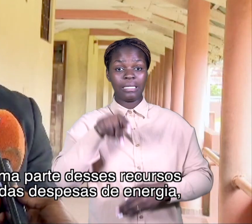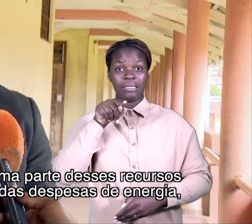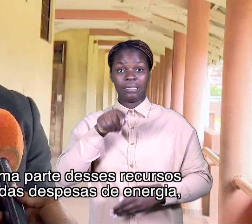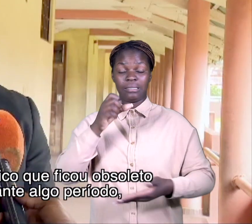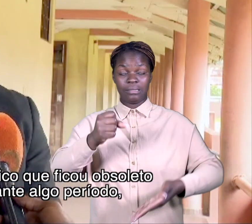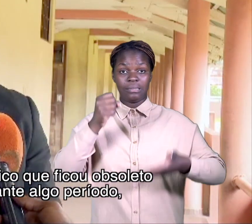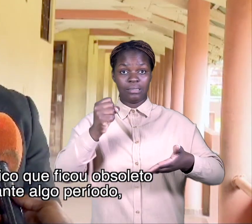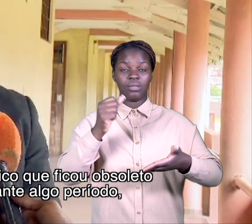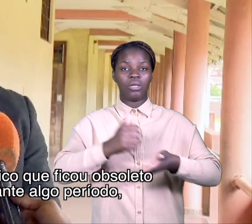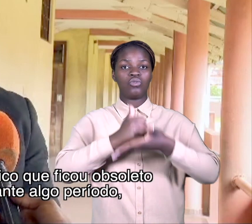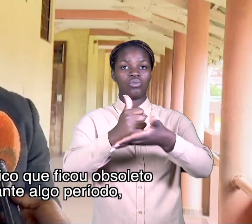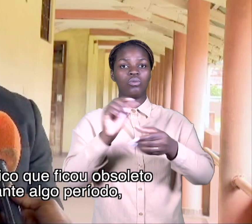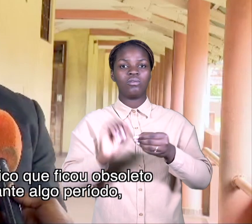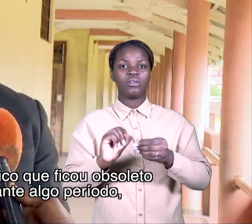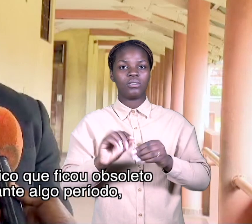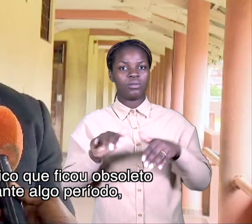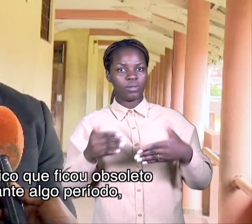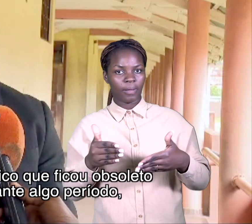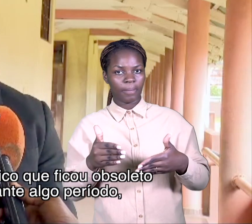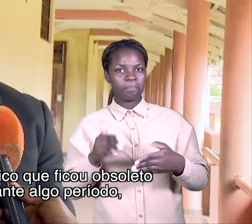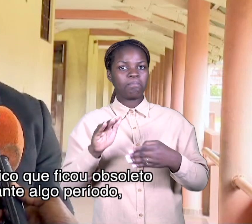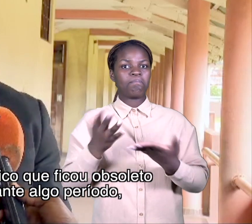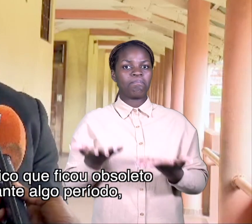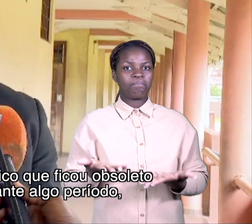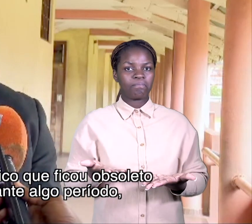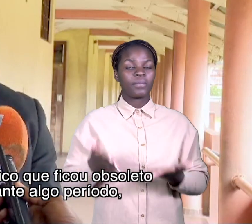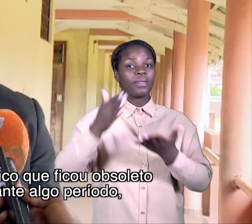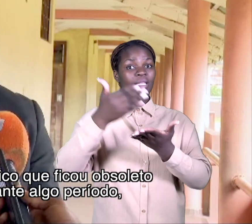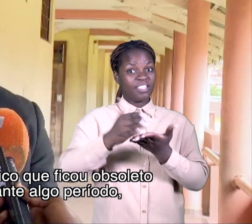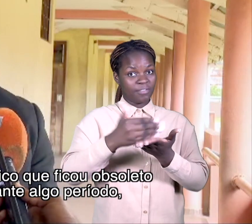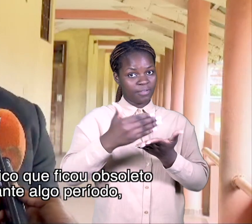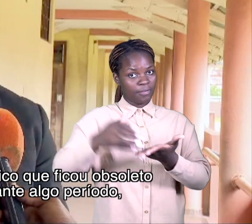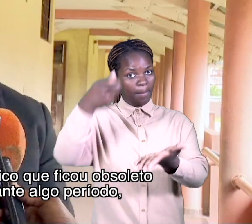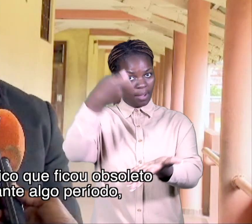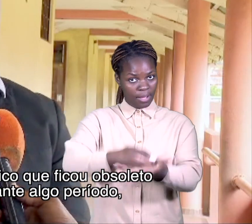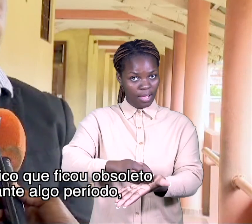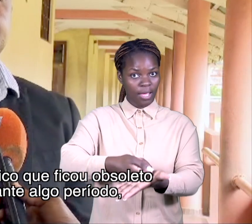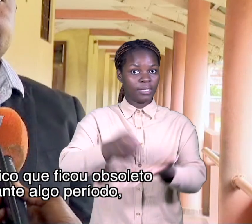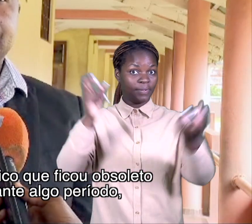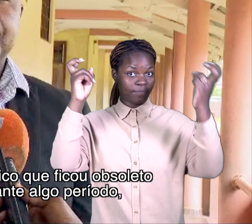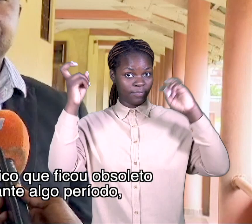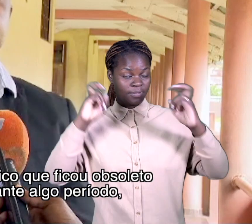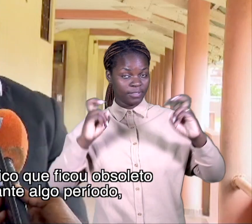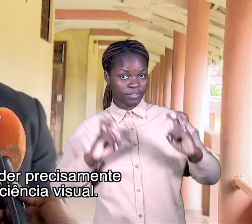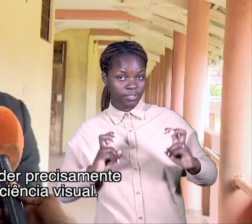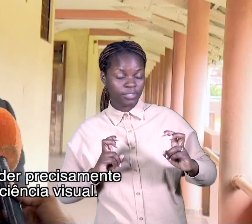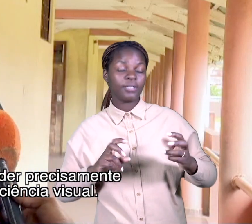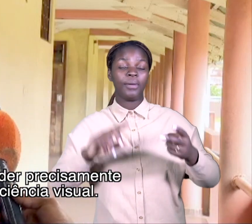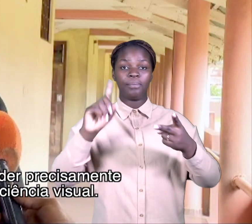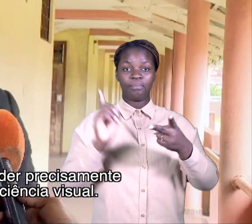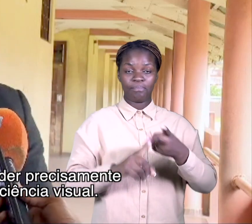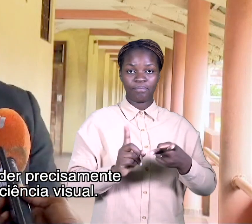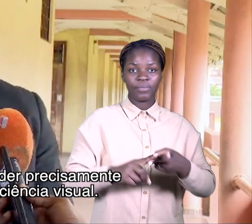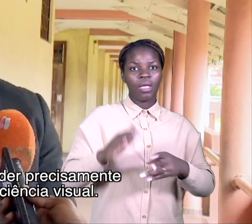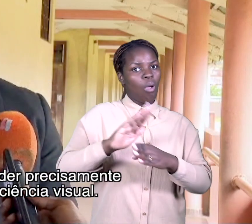de energia, a reposição do sistema elétrico que ficou obsoleto e também vandalizado durante algum período. E